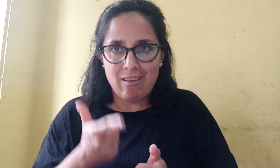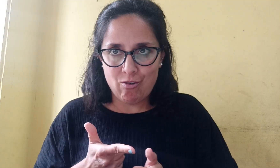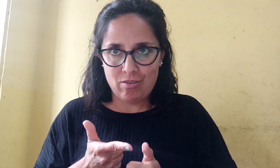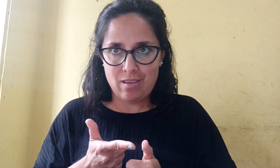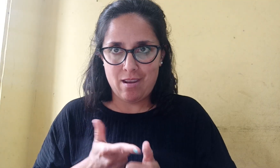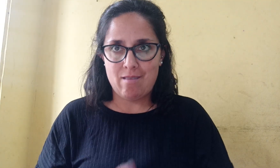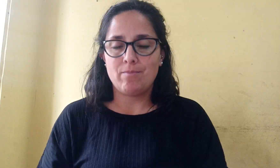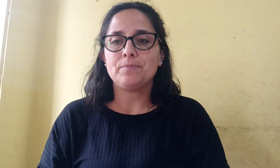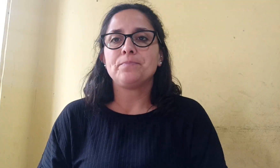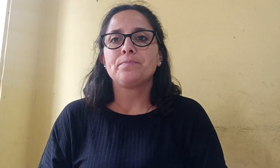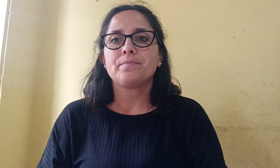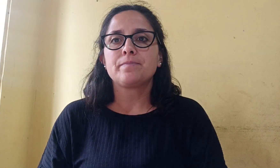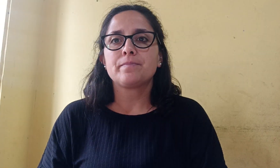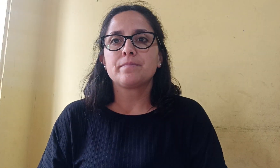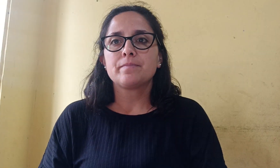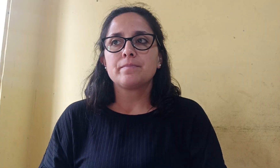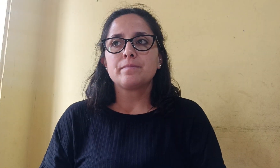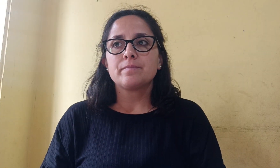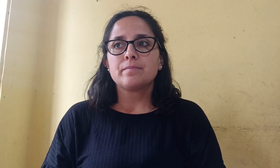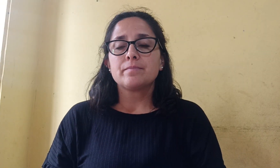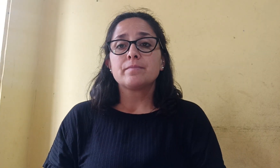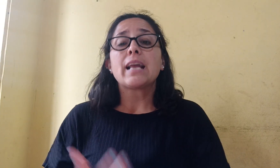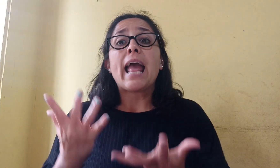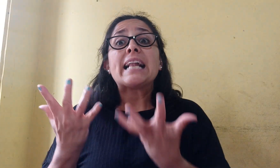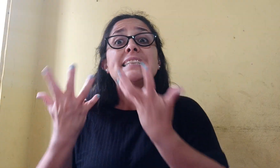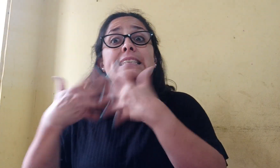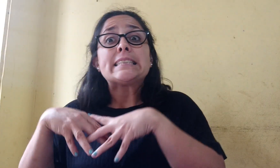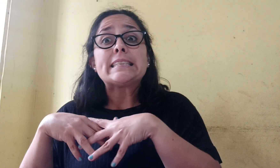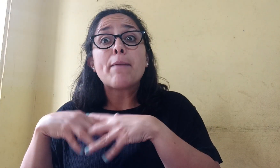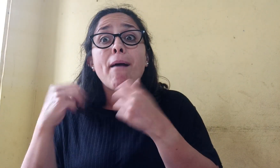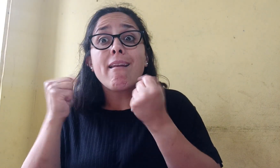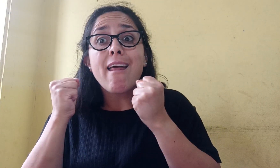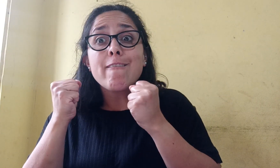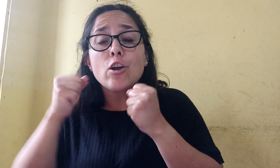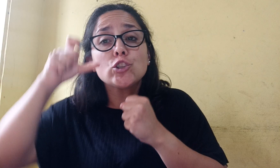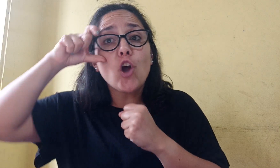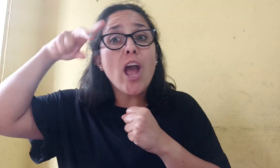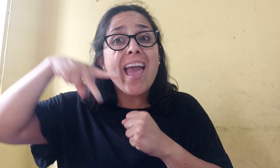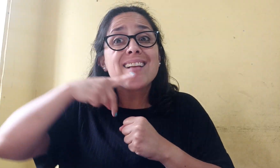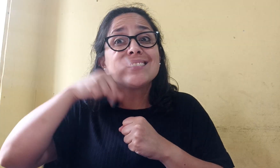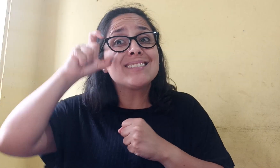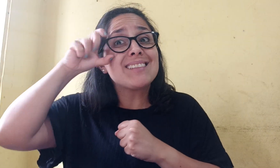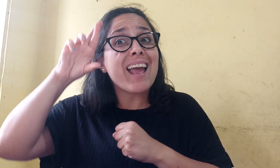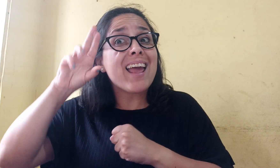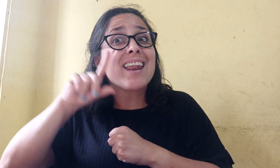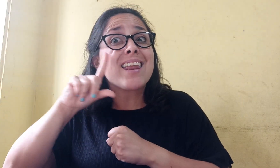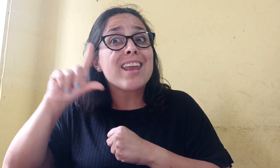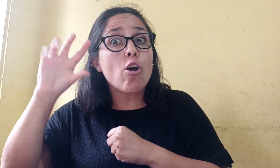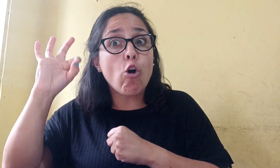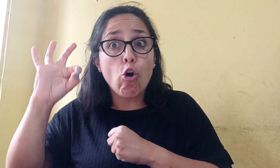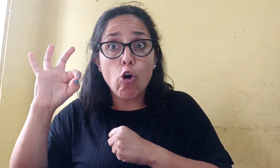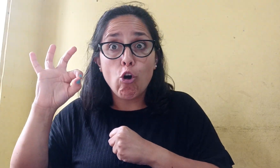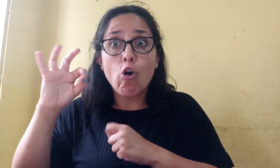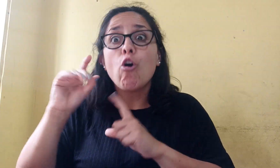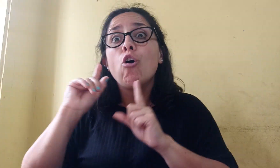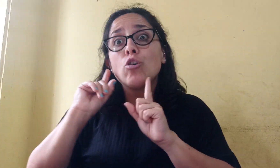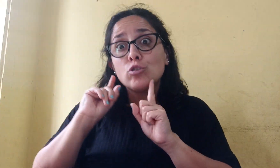Y con respecto al sistema nervioso entérico, también tiene su porción motora, digamos, que son las neuronas motoras